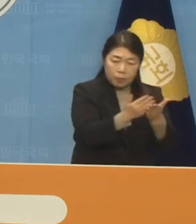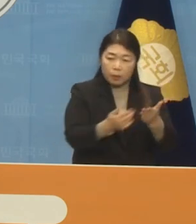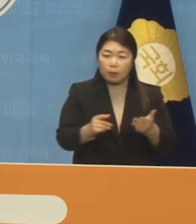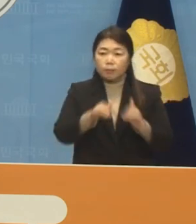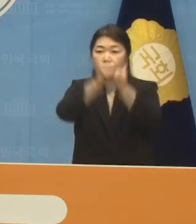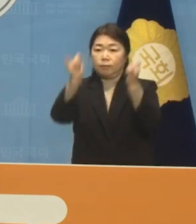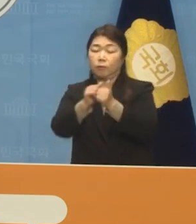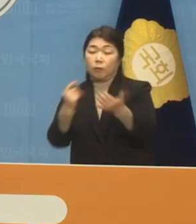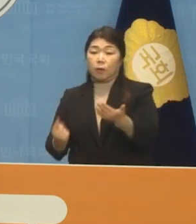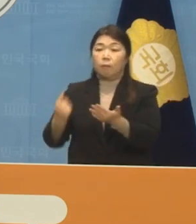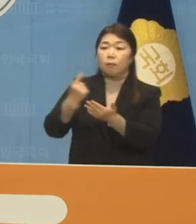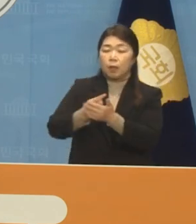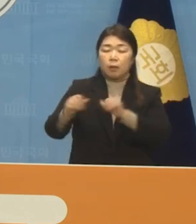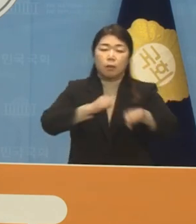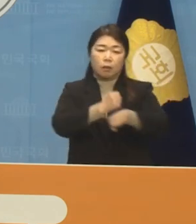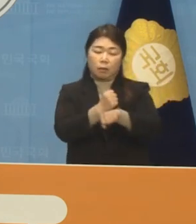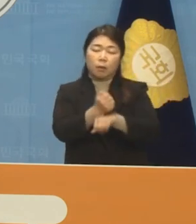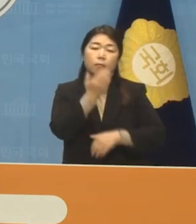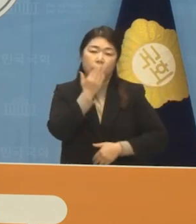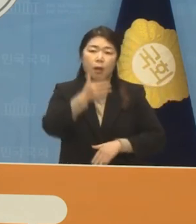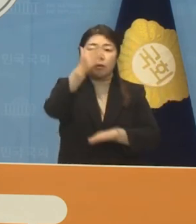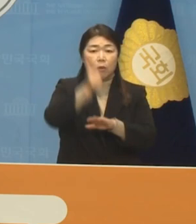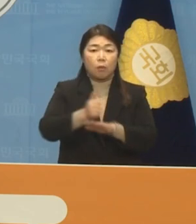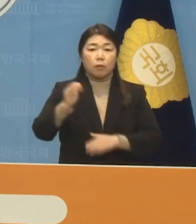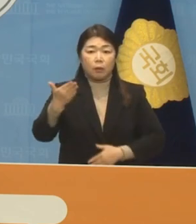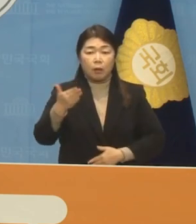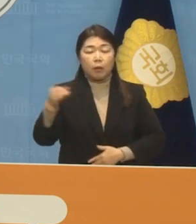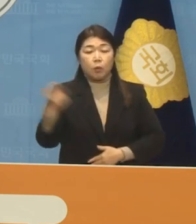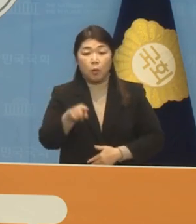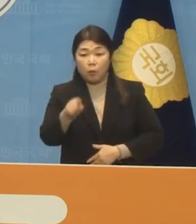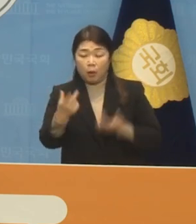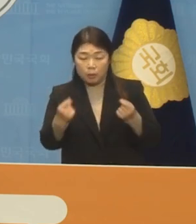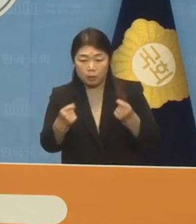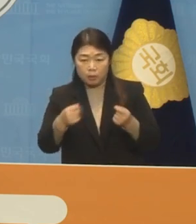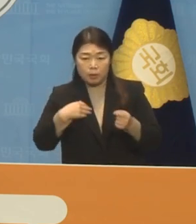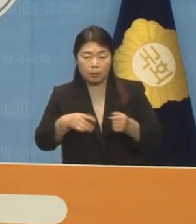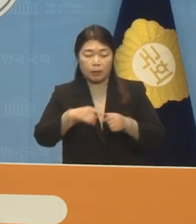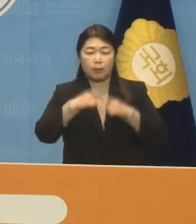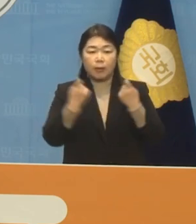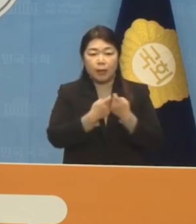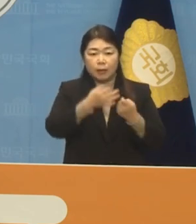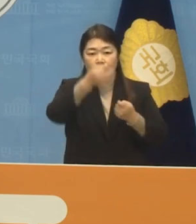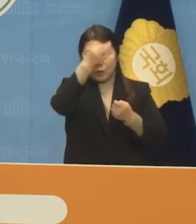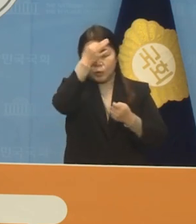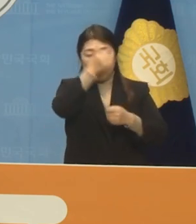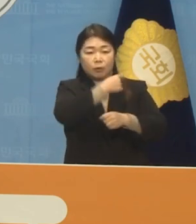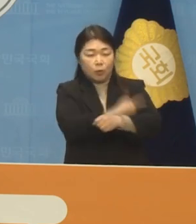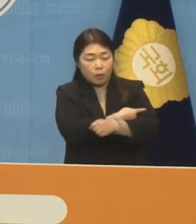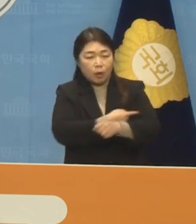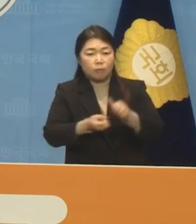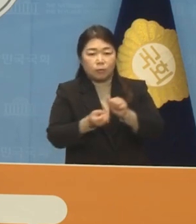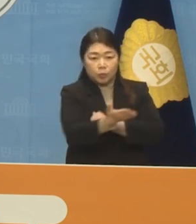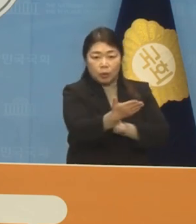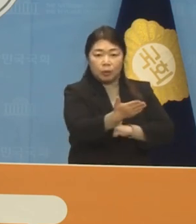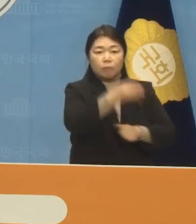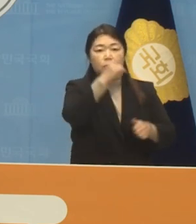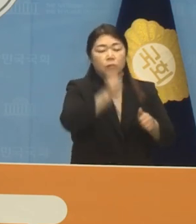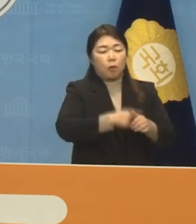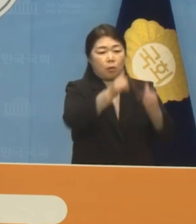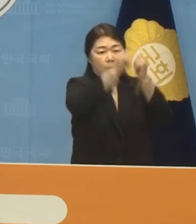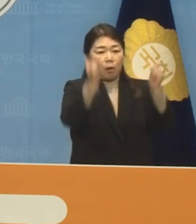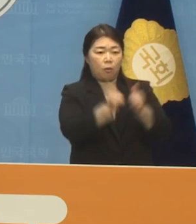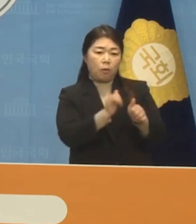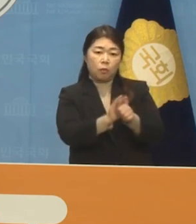그러한 결과를 만들 것이고, 그렇게 나온 장애인이 또 다른 자기의 역량을 사회에 돌려주는 선순환의 결과를 낳을